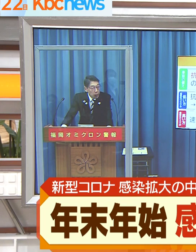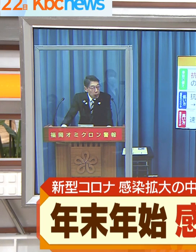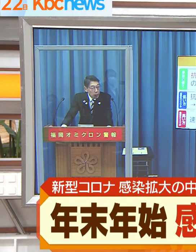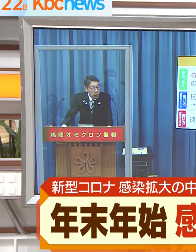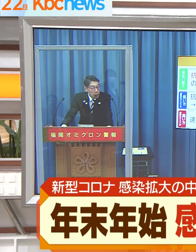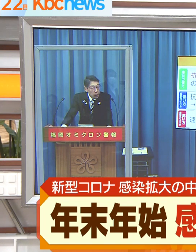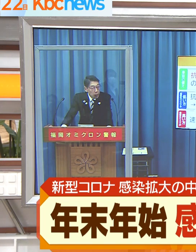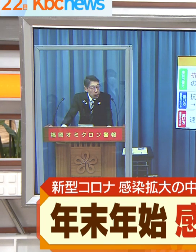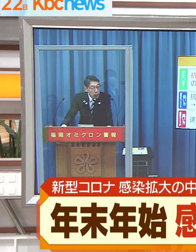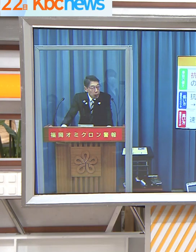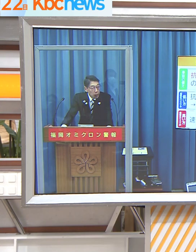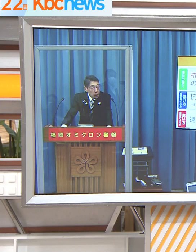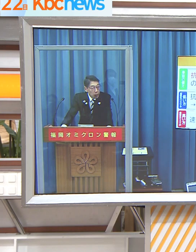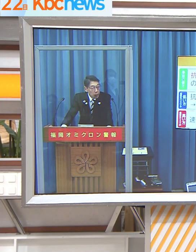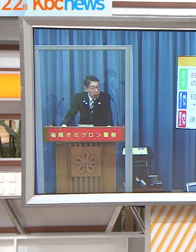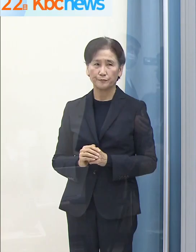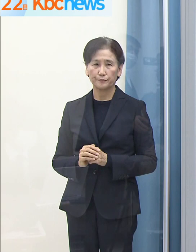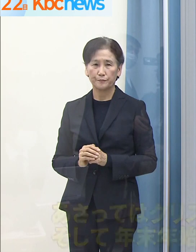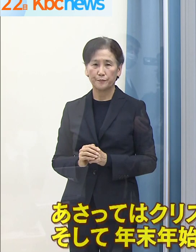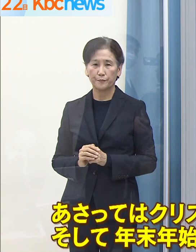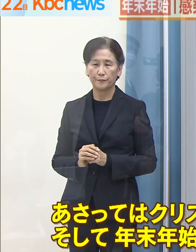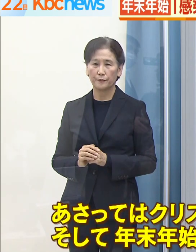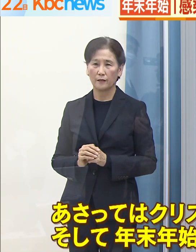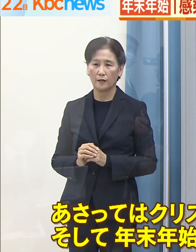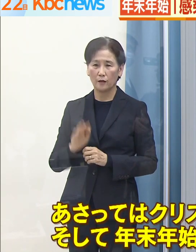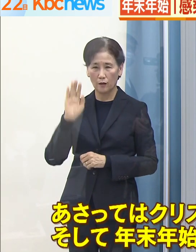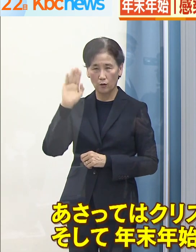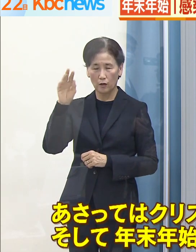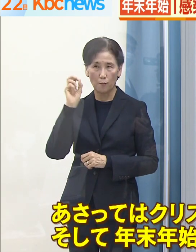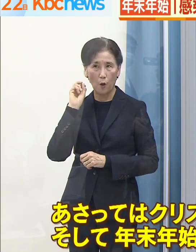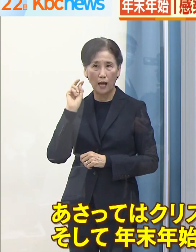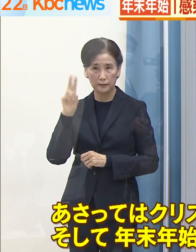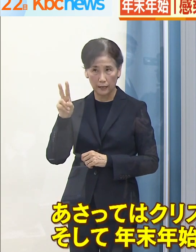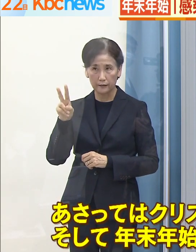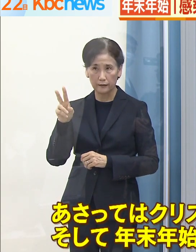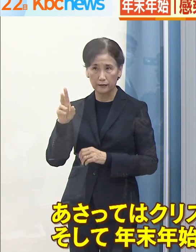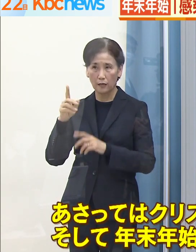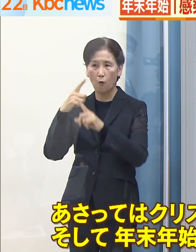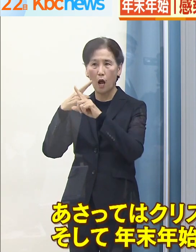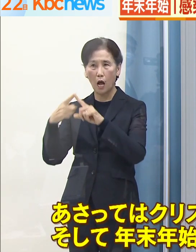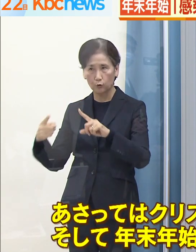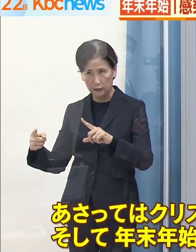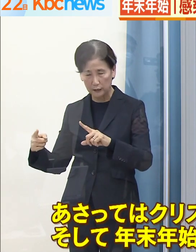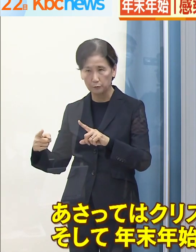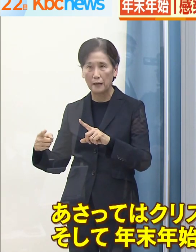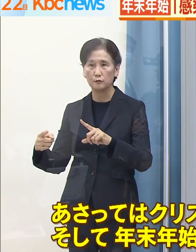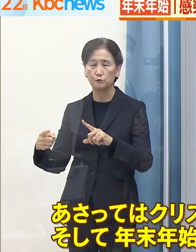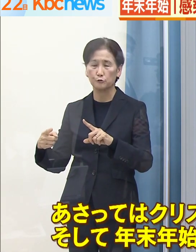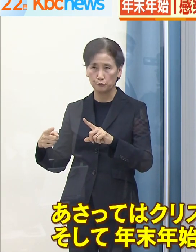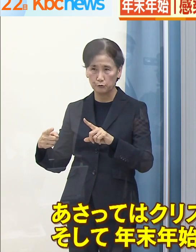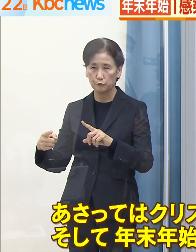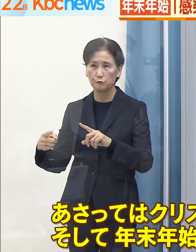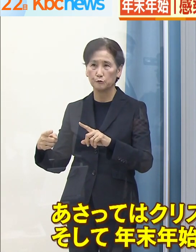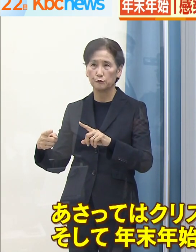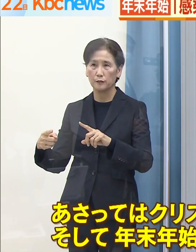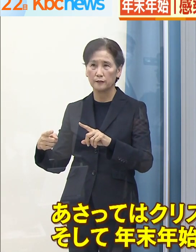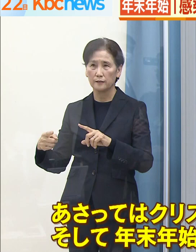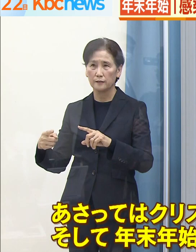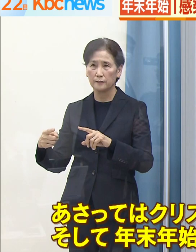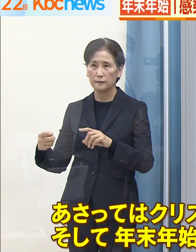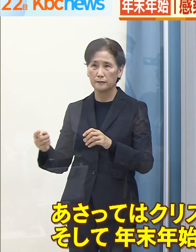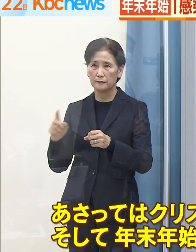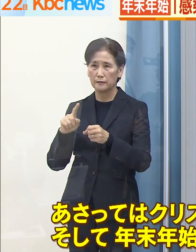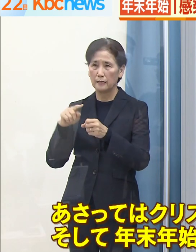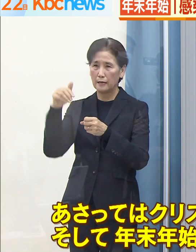を県民に呼びかけました明後日はクリスマスイブでございますそしてすぐ年末